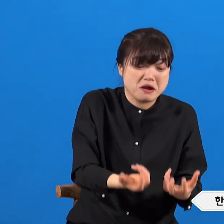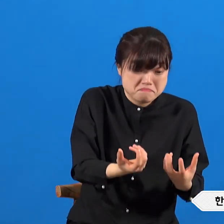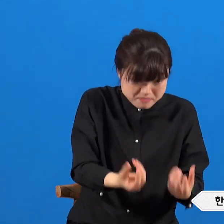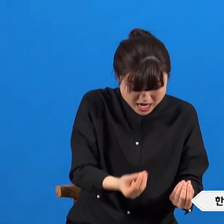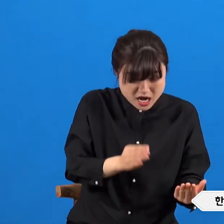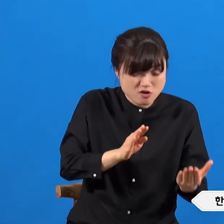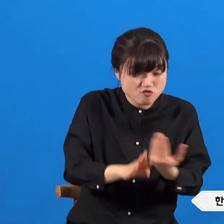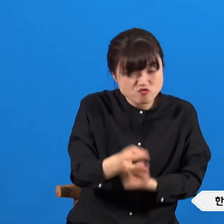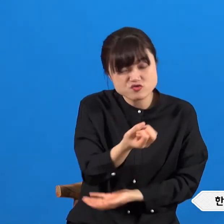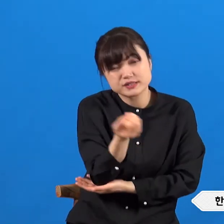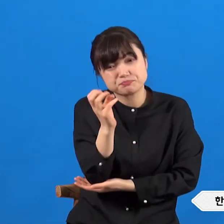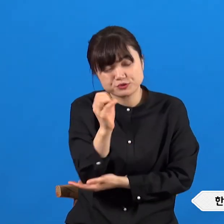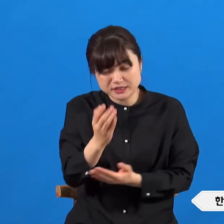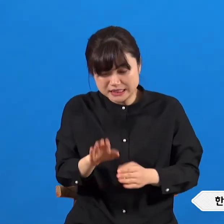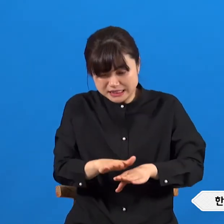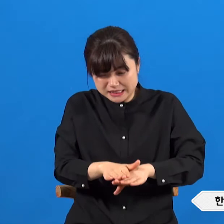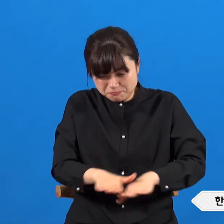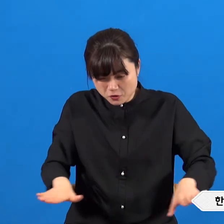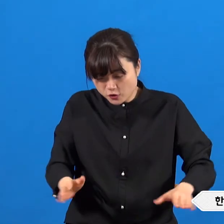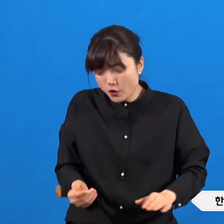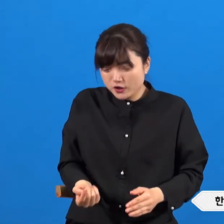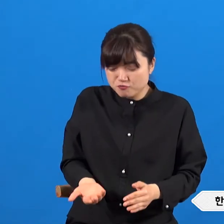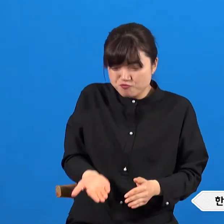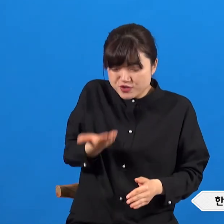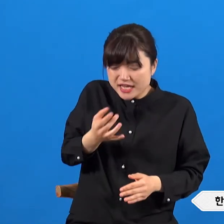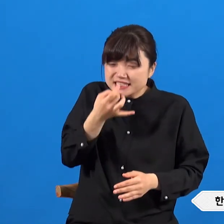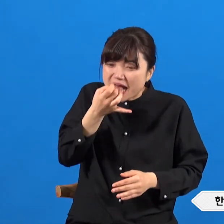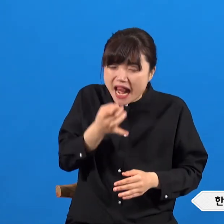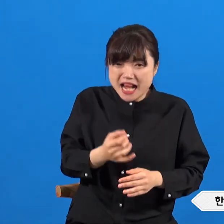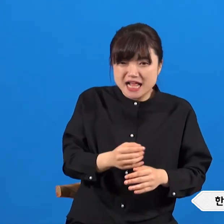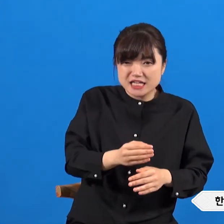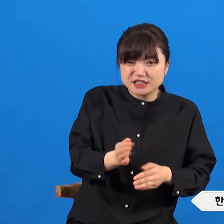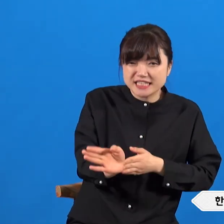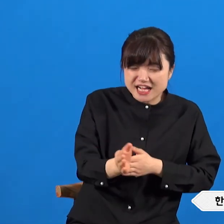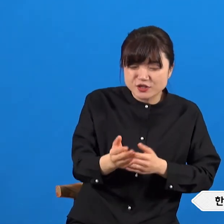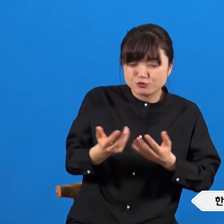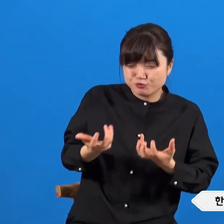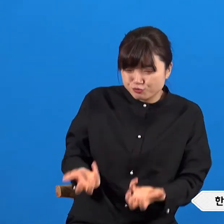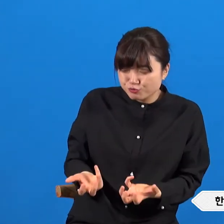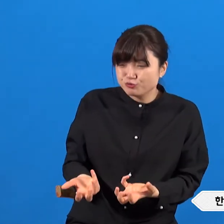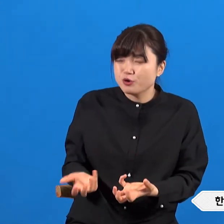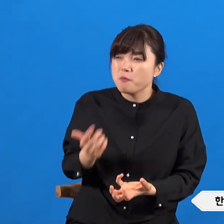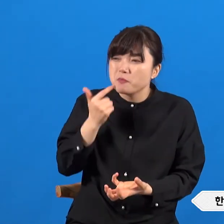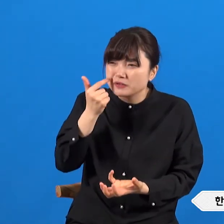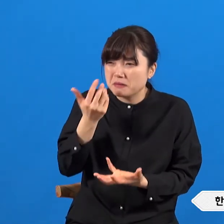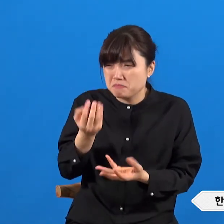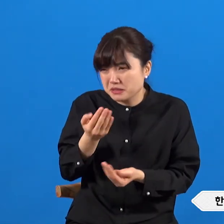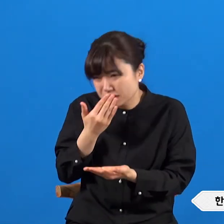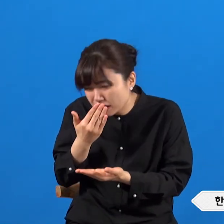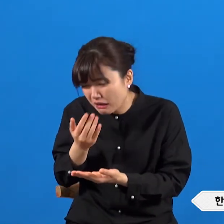신문지 위에 밥상을 차려놓고는 목사님 차린 것은 없지만 많이 드십시오 합니다.